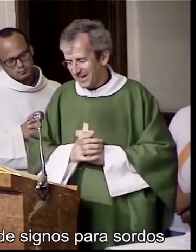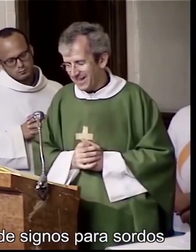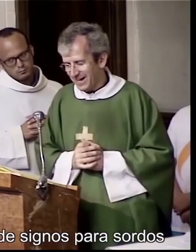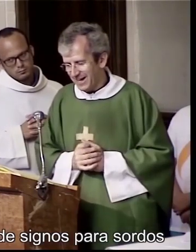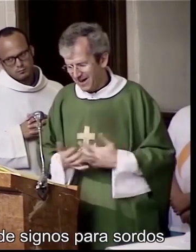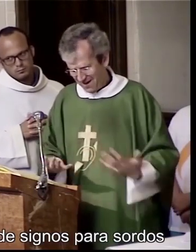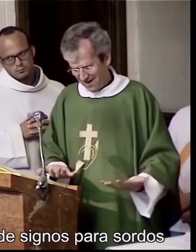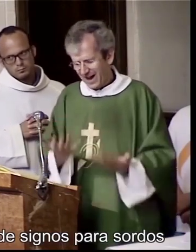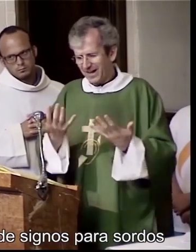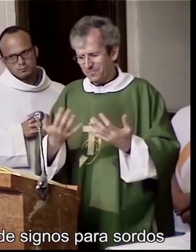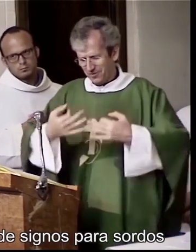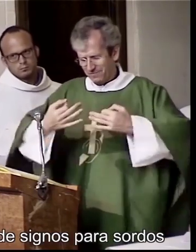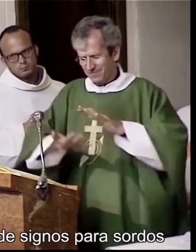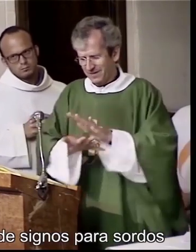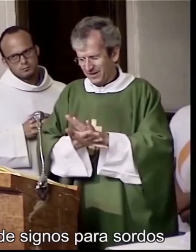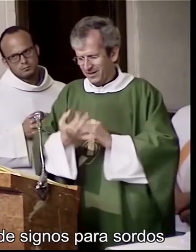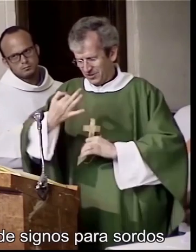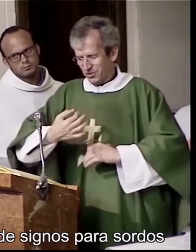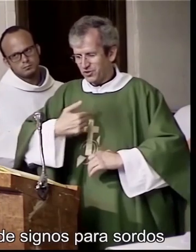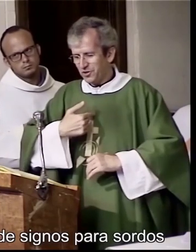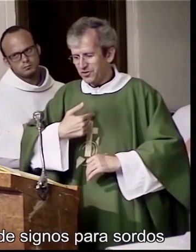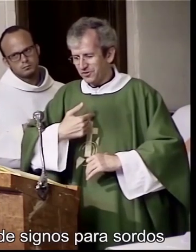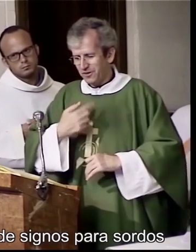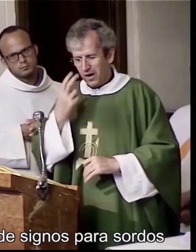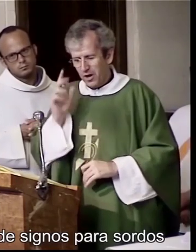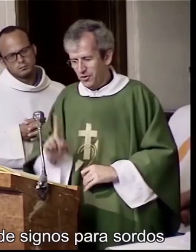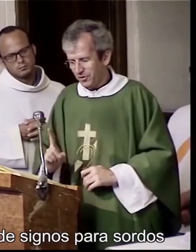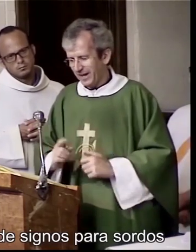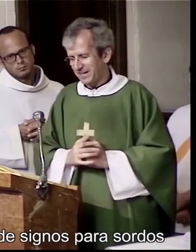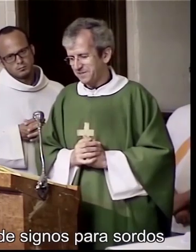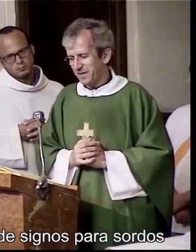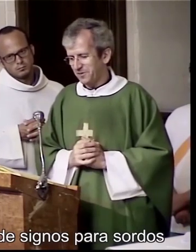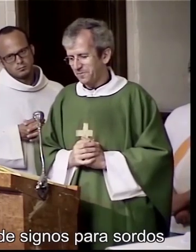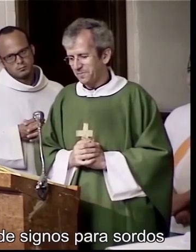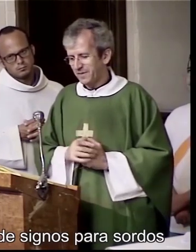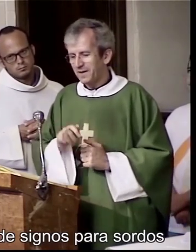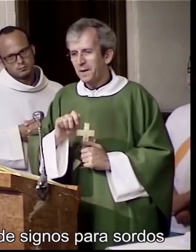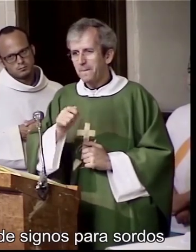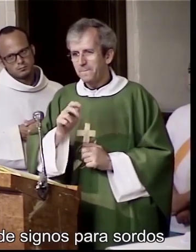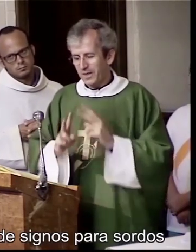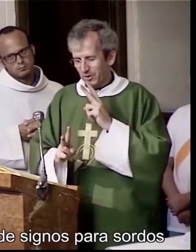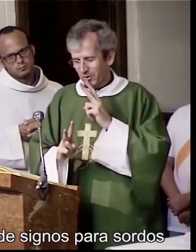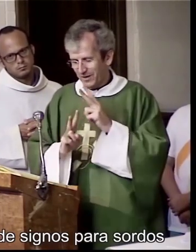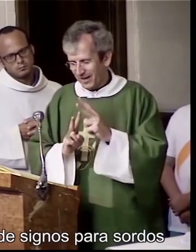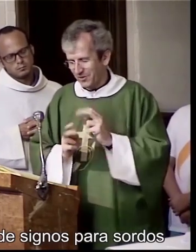enseguida: «Ánimo, soy yo, no tengáis miedo». Pedro le